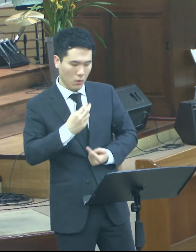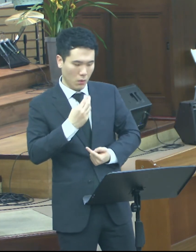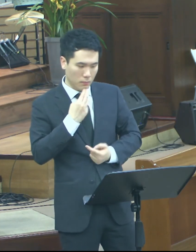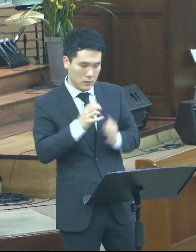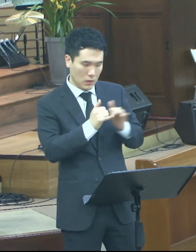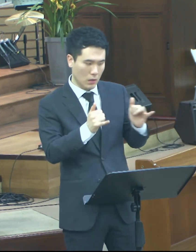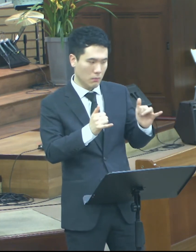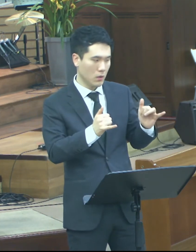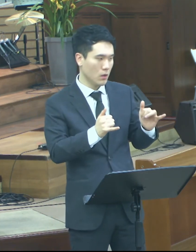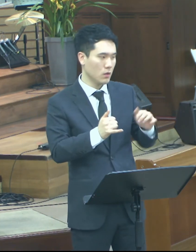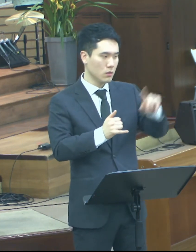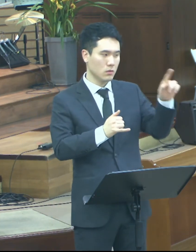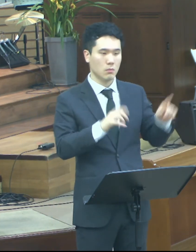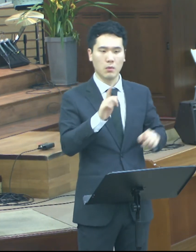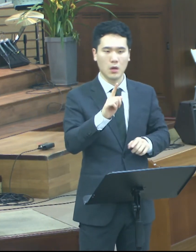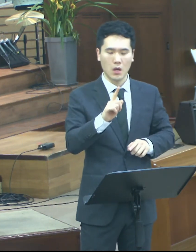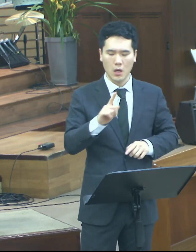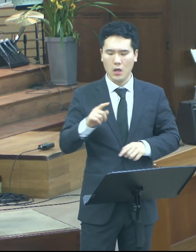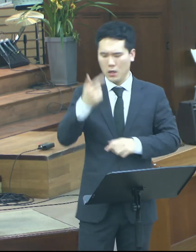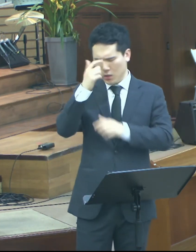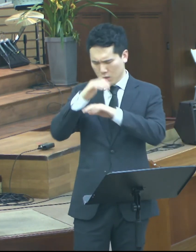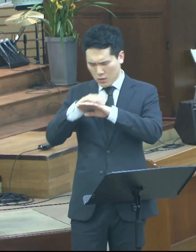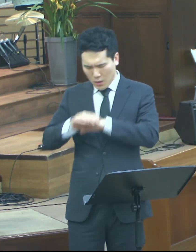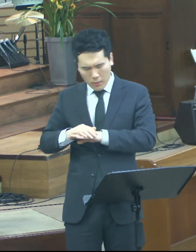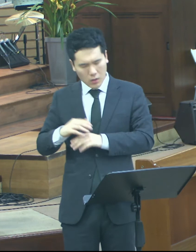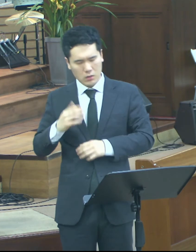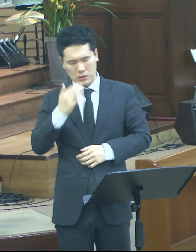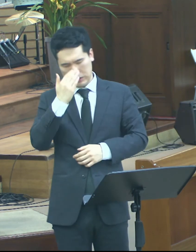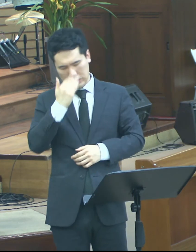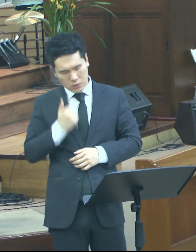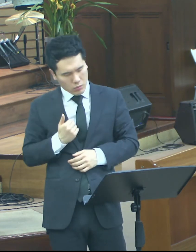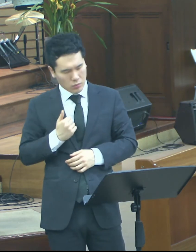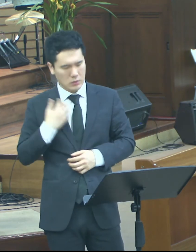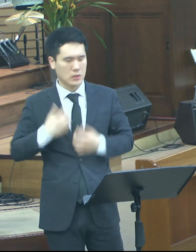이 들려지는 역사가 있게 되기를 바랍니다. 이게 큰 축복이에요.